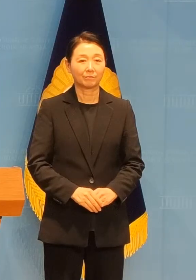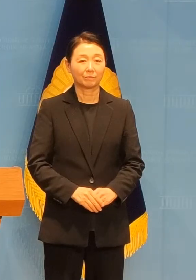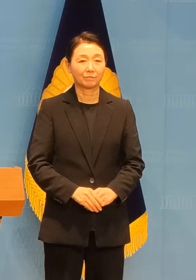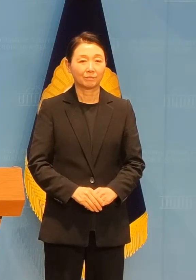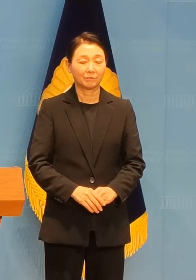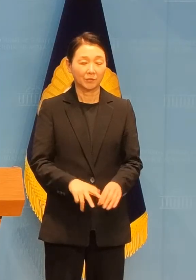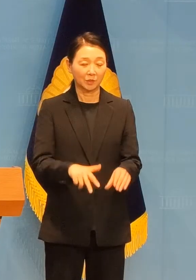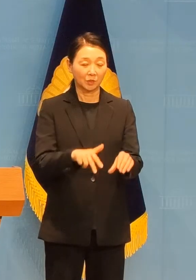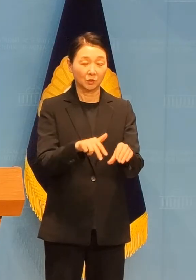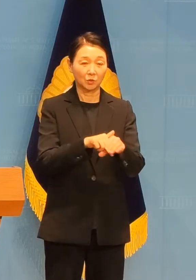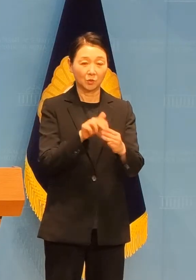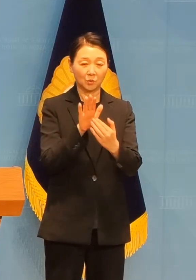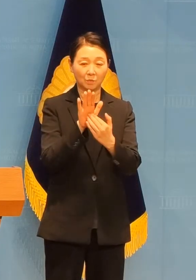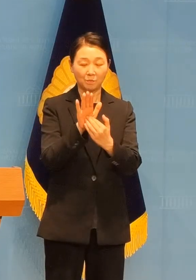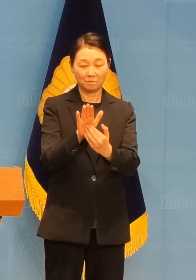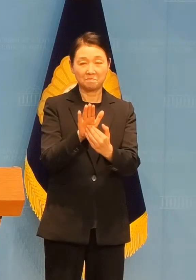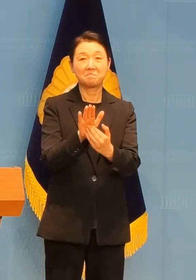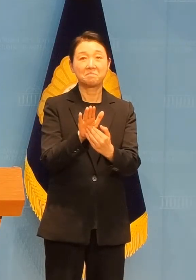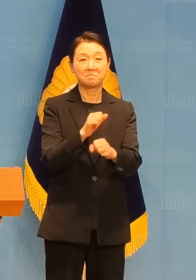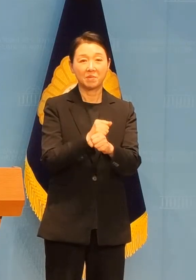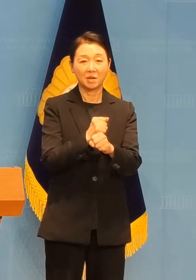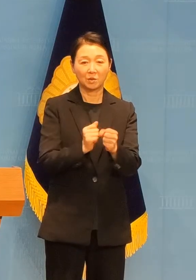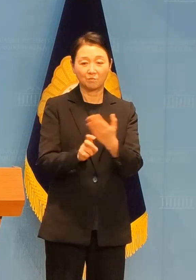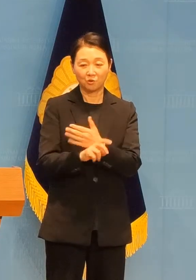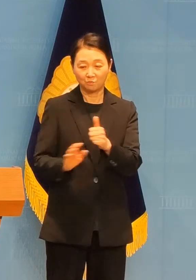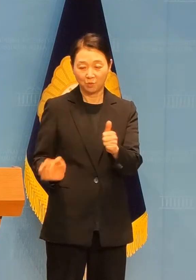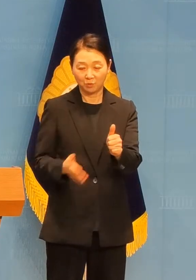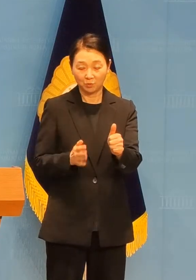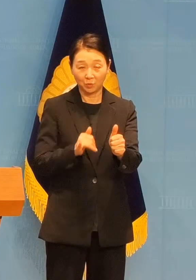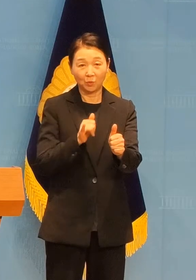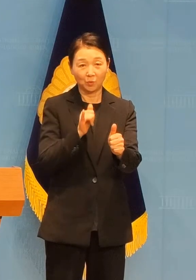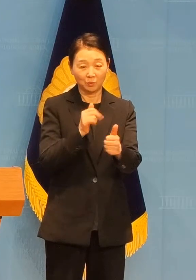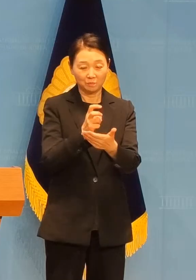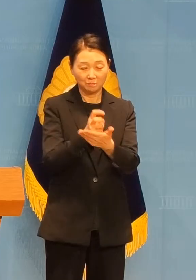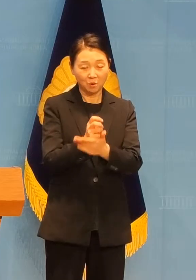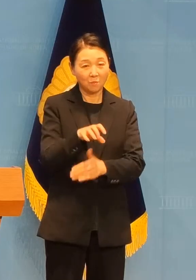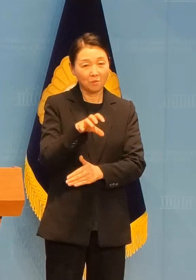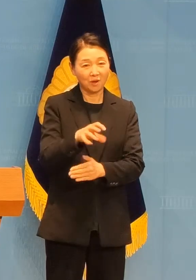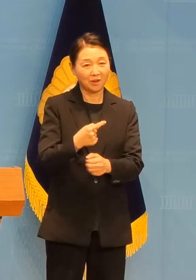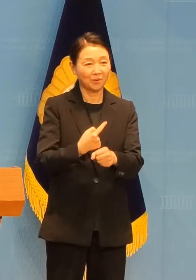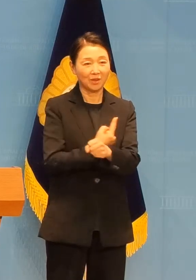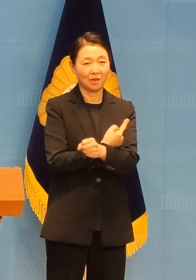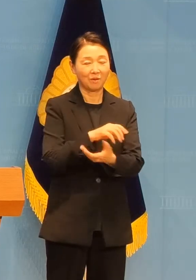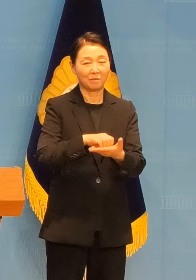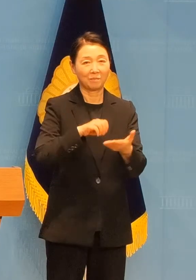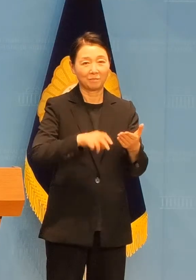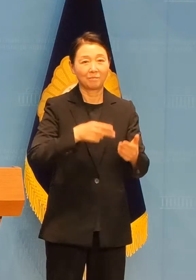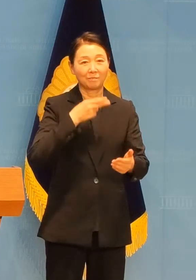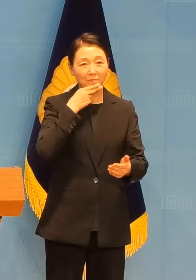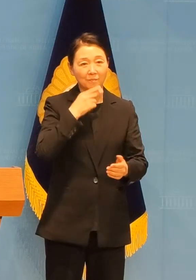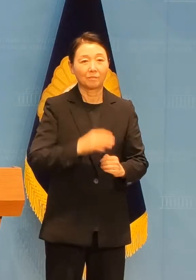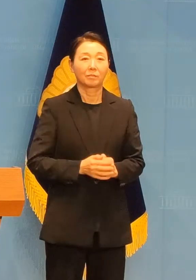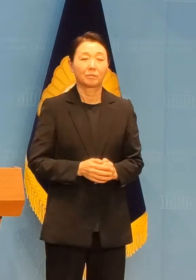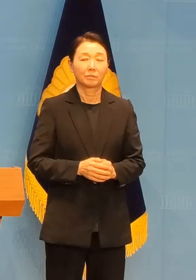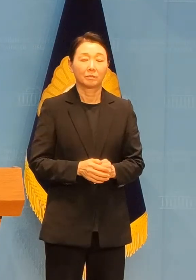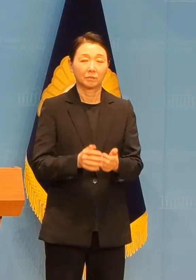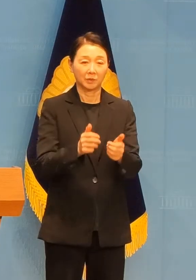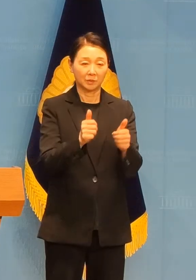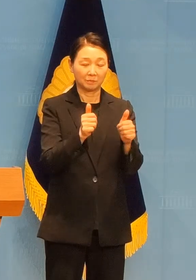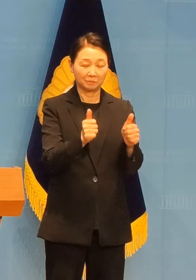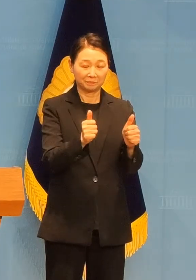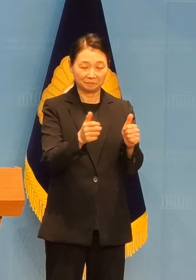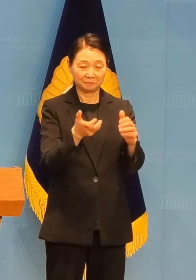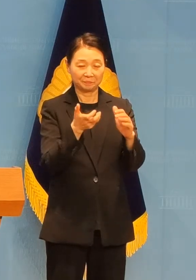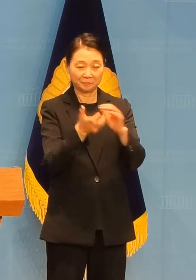종교를 방패 삼은 불법 선동. 법 앞에 예외는 없습니다. 사법부를 침탈한